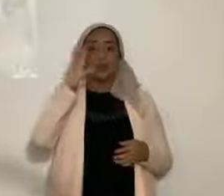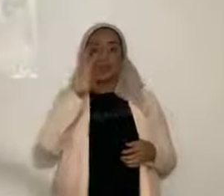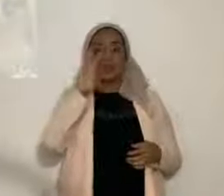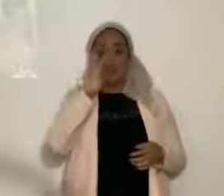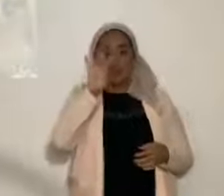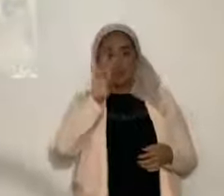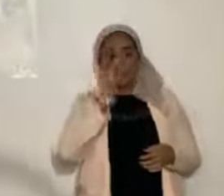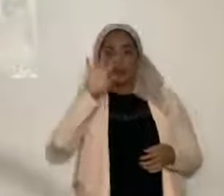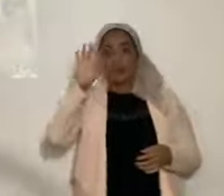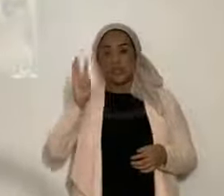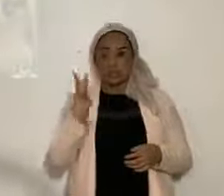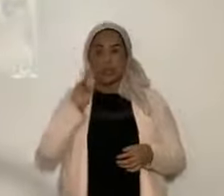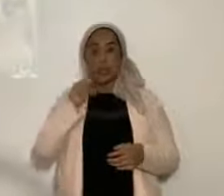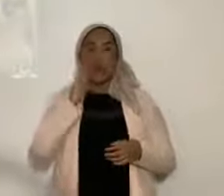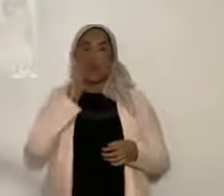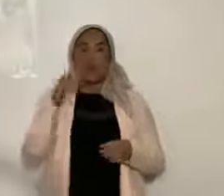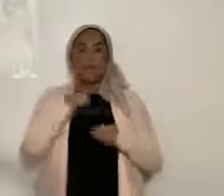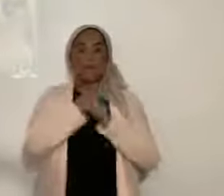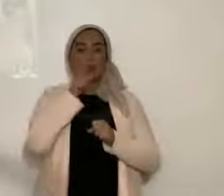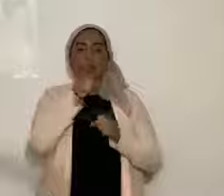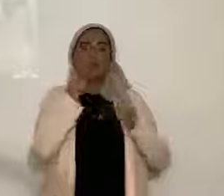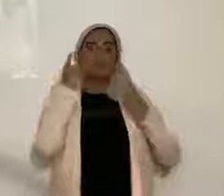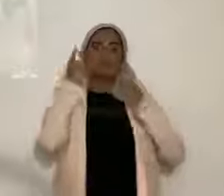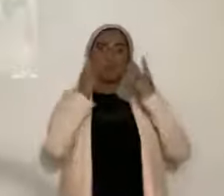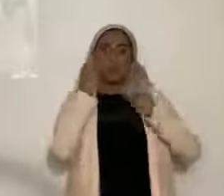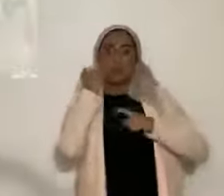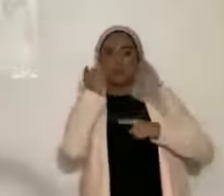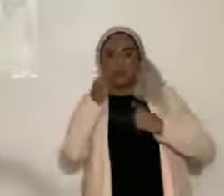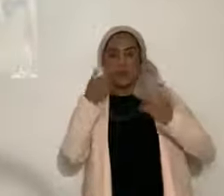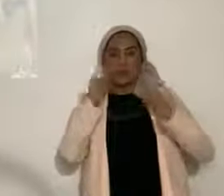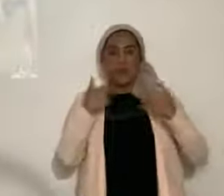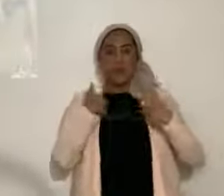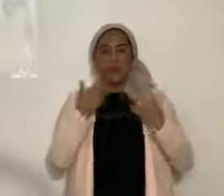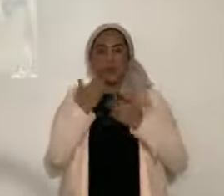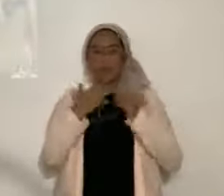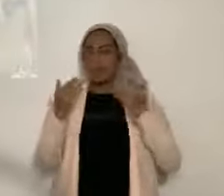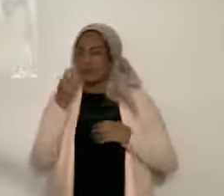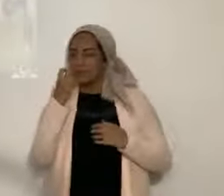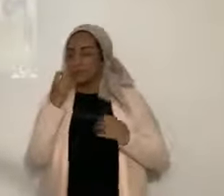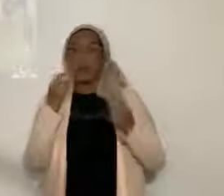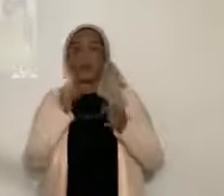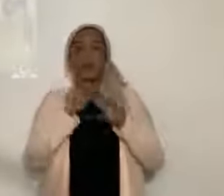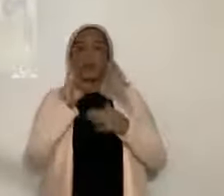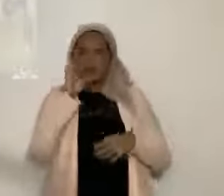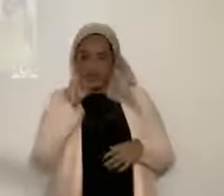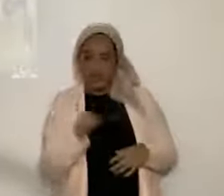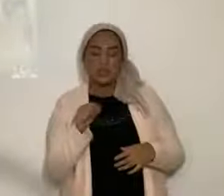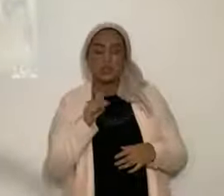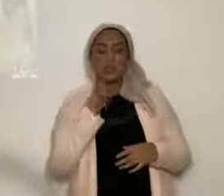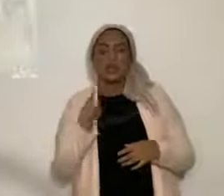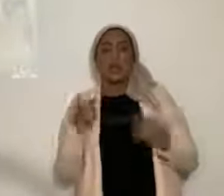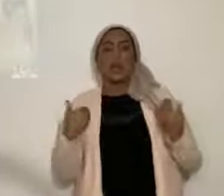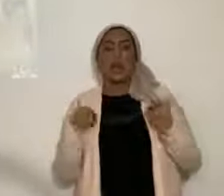te hará pensar, te hará meditar, porque si todavía tienes dudas, que sí realmente hay un